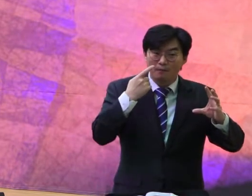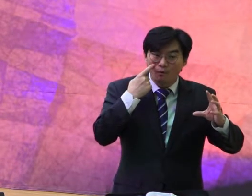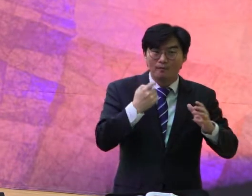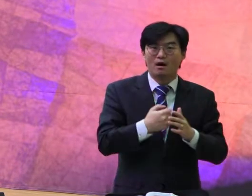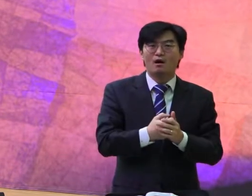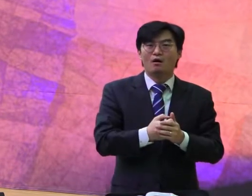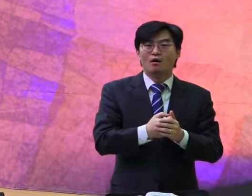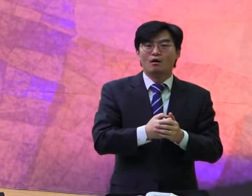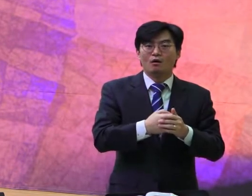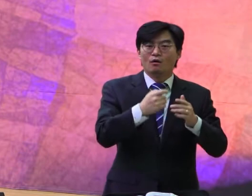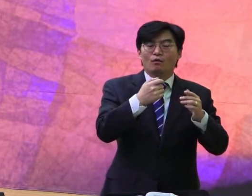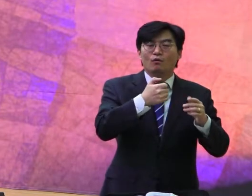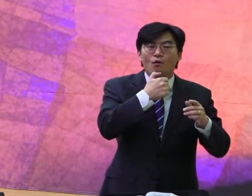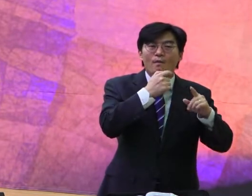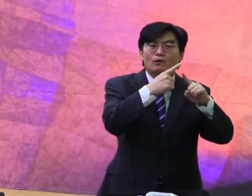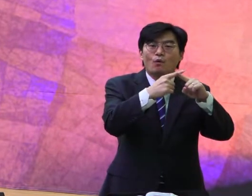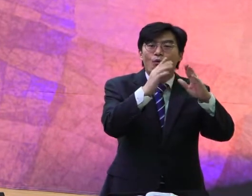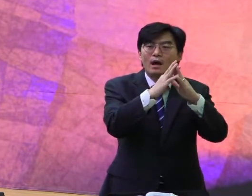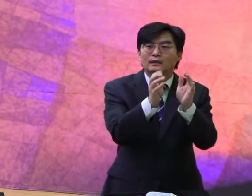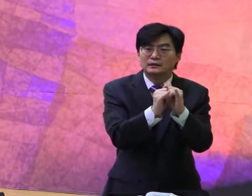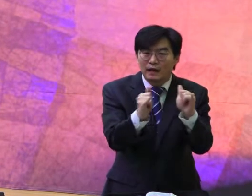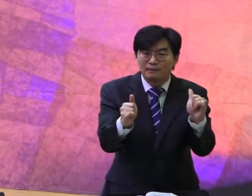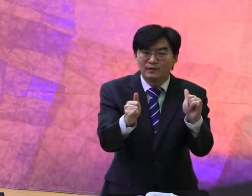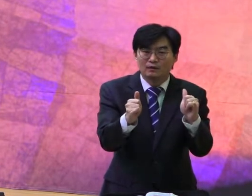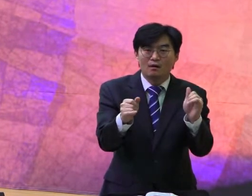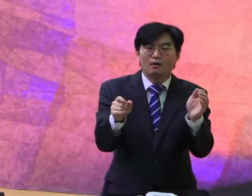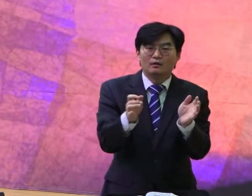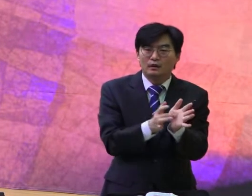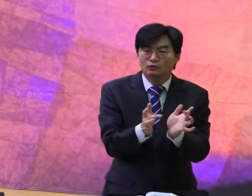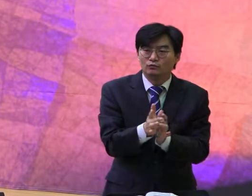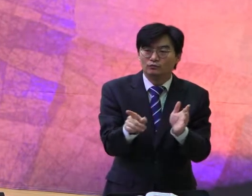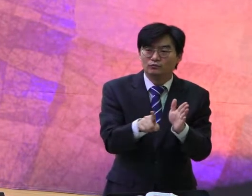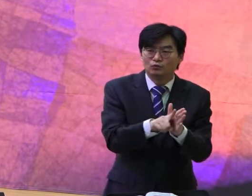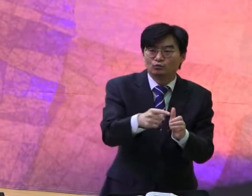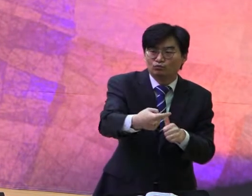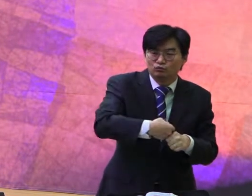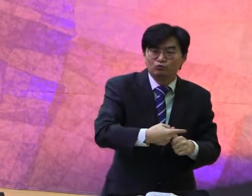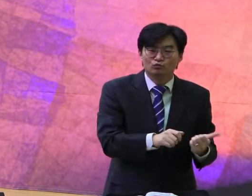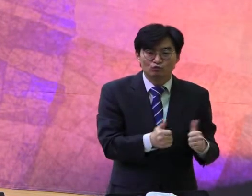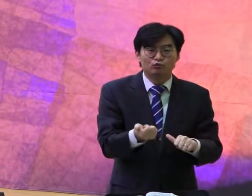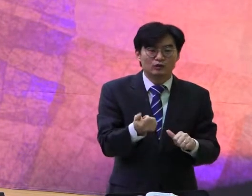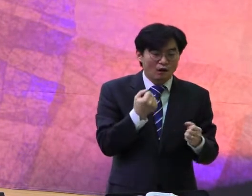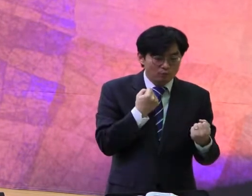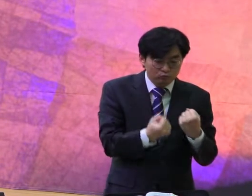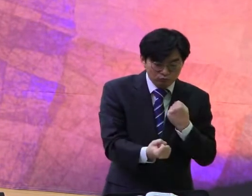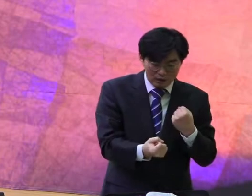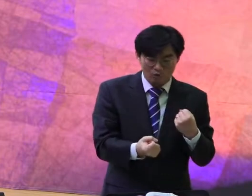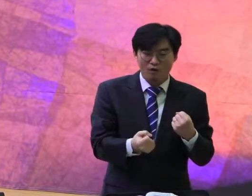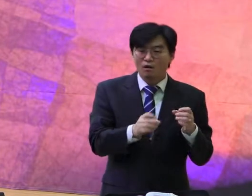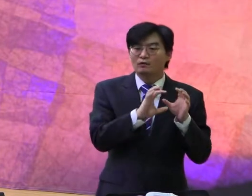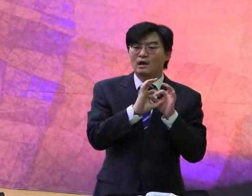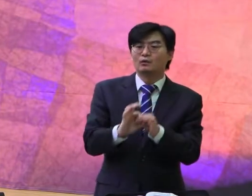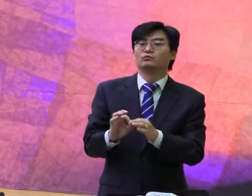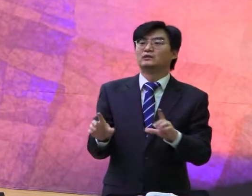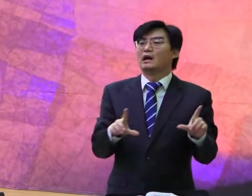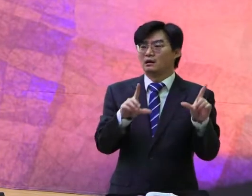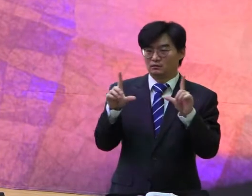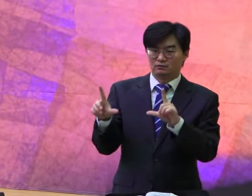합니다. 아마 저 같아도 그런 생각이 들었을 것 같습니다. 그런데 카타콤을 다